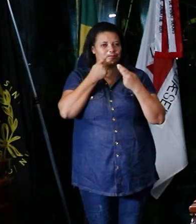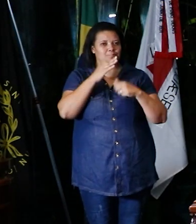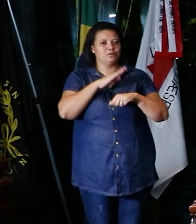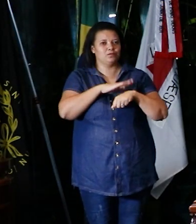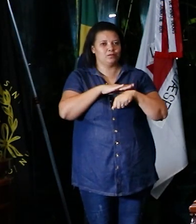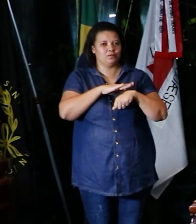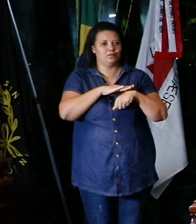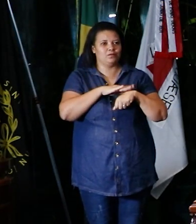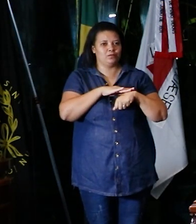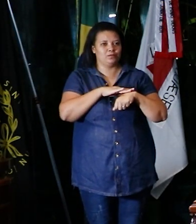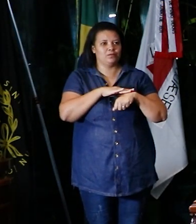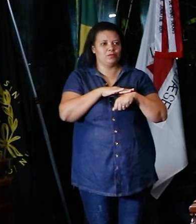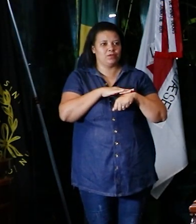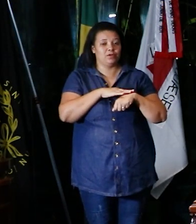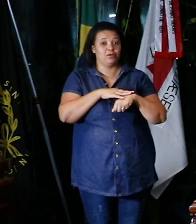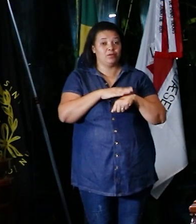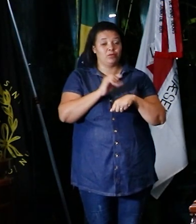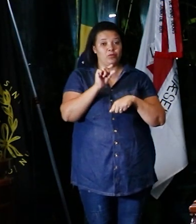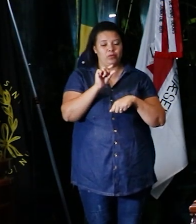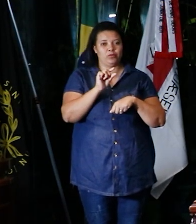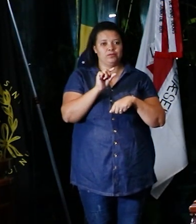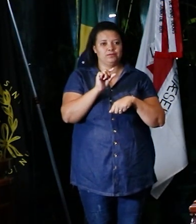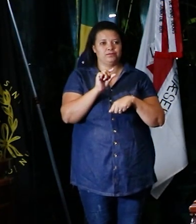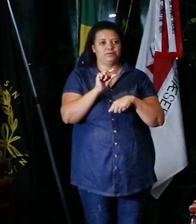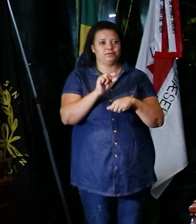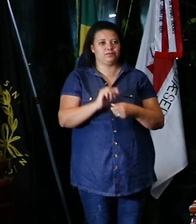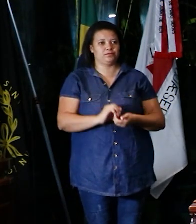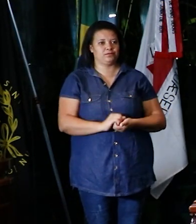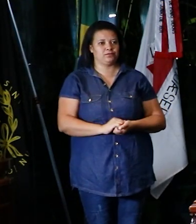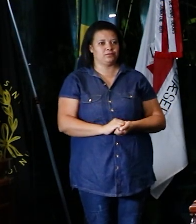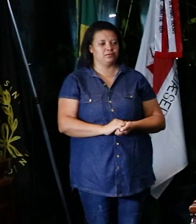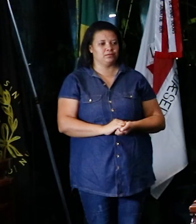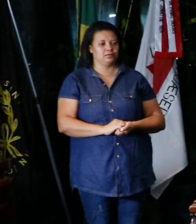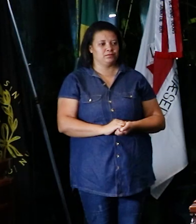tempo é meio pequeno. Mas,